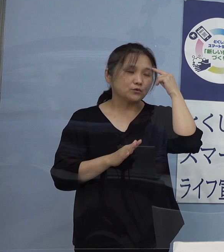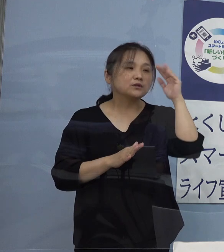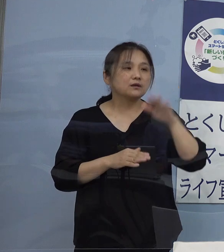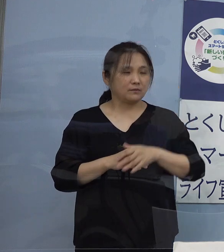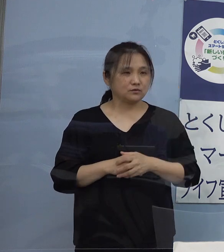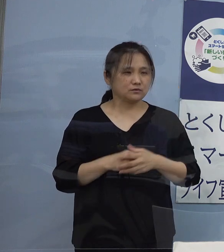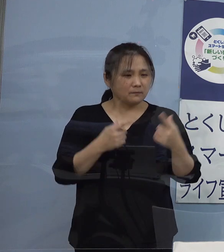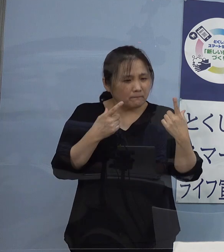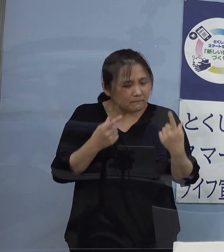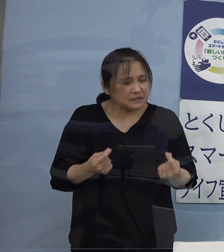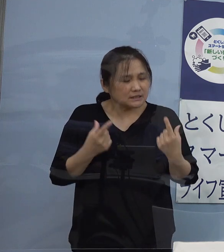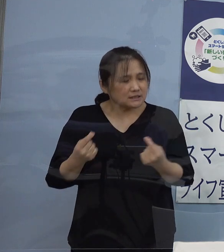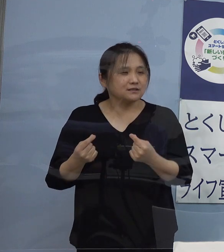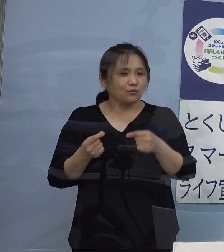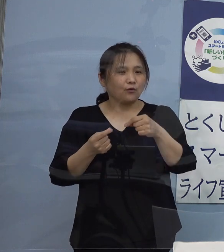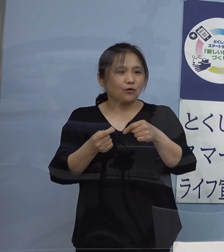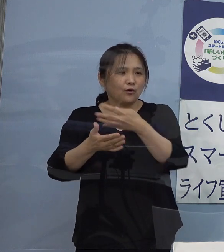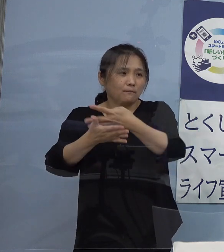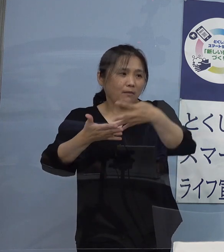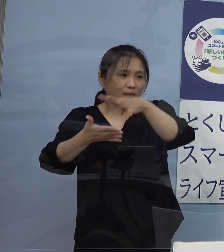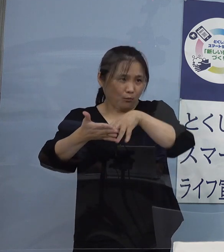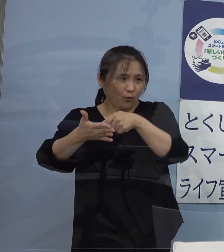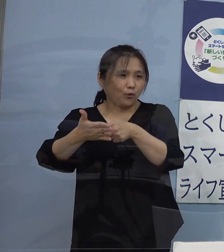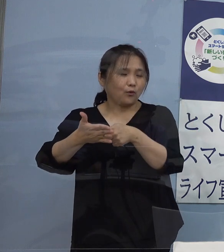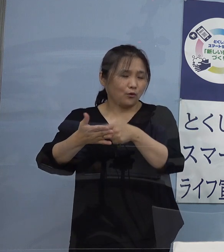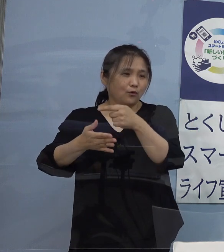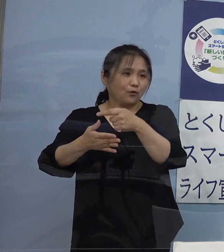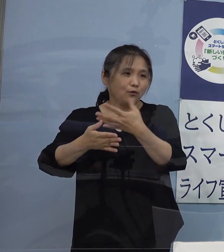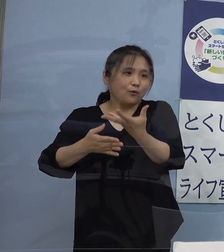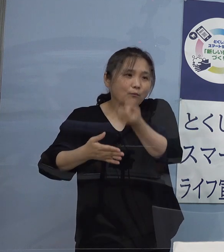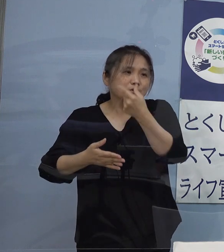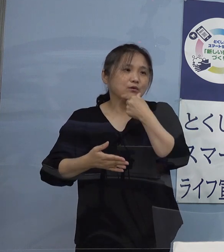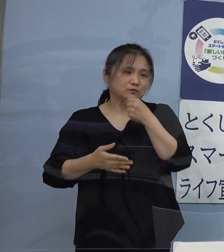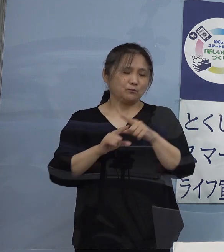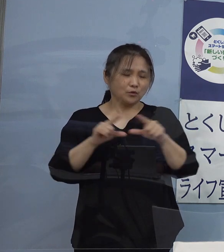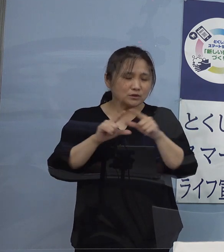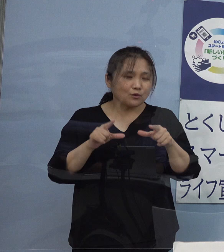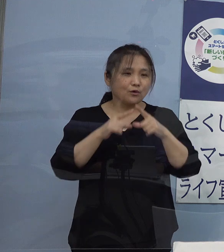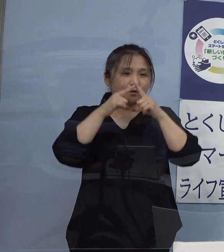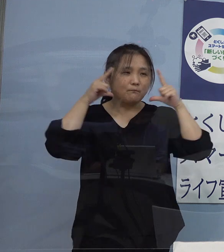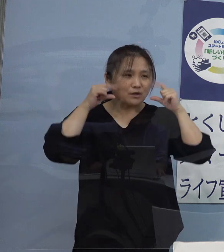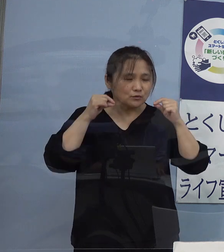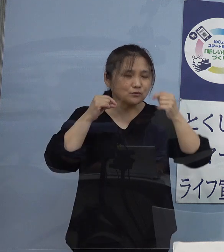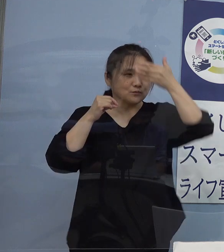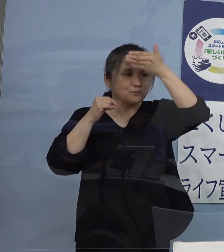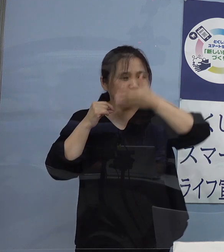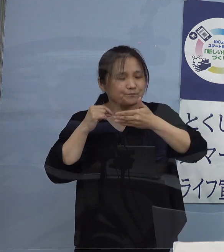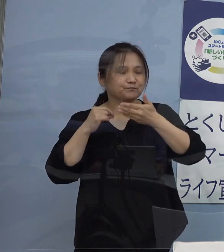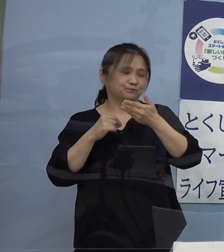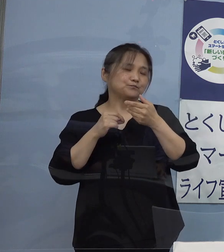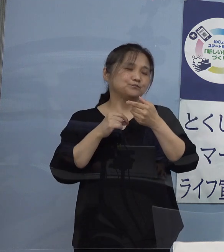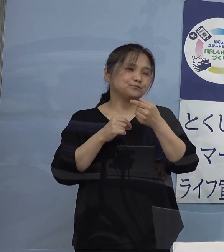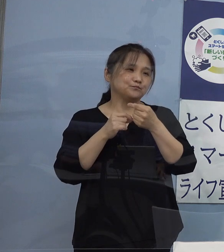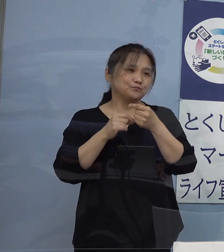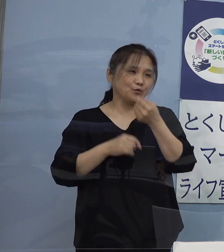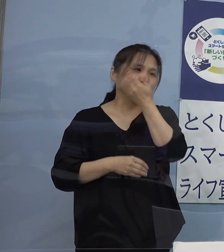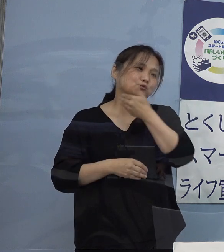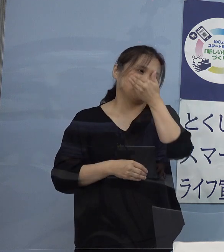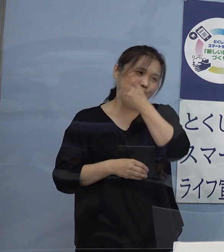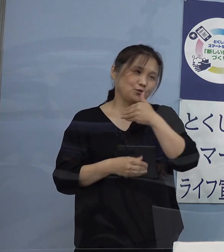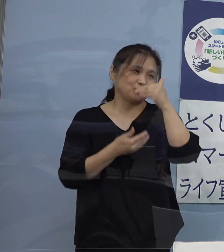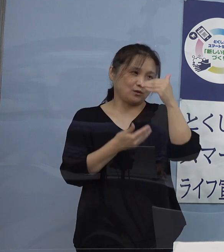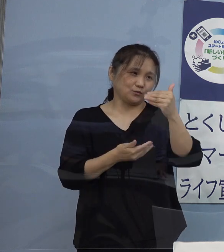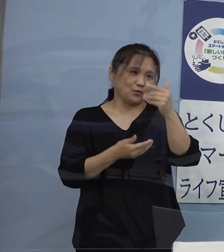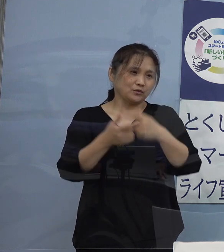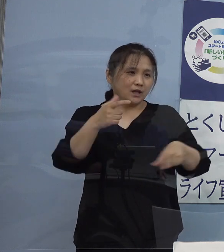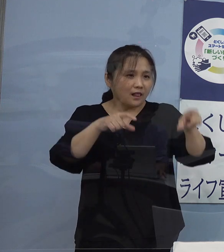これはやはりきっちりとやってもらいたいなと。もちろんマスクをしてフェイシールドをして歌う、これも重要なことではあるんですが、